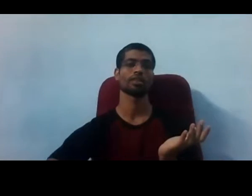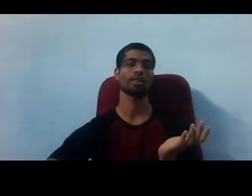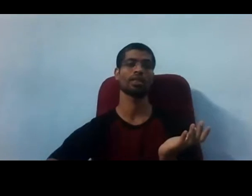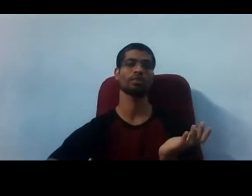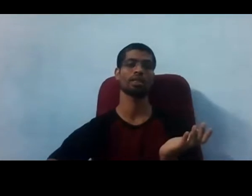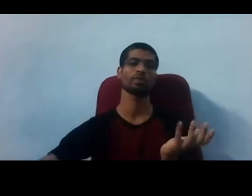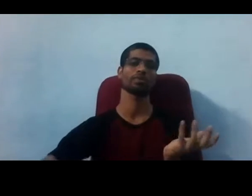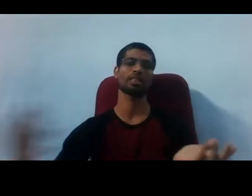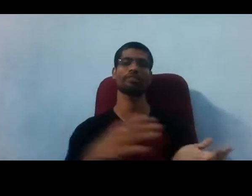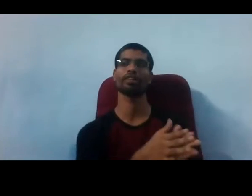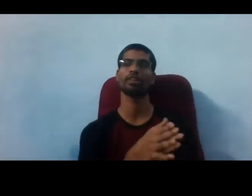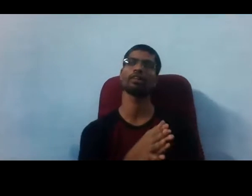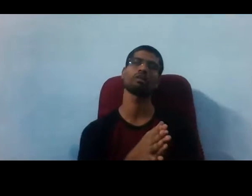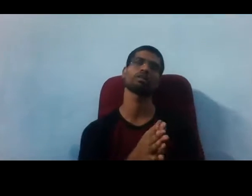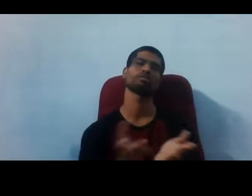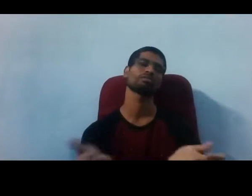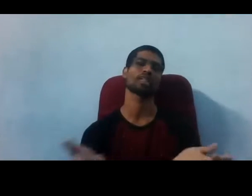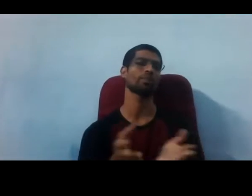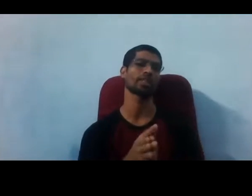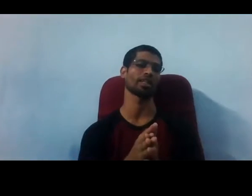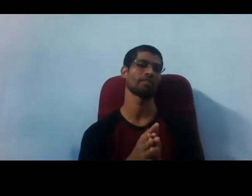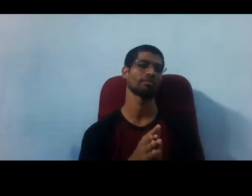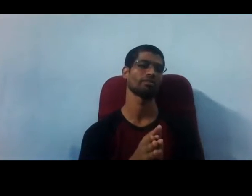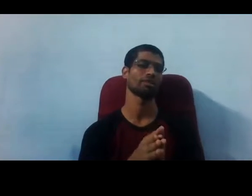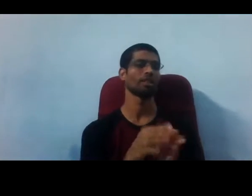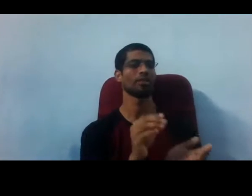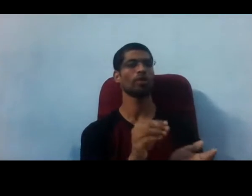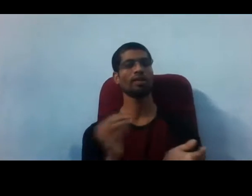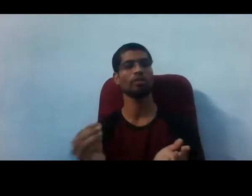ठीक है, उसके बाद थोड़ा बहुत साफ करना और खाना पकाना।